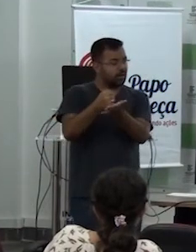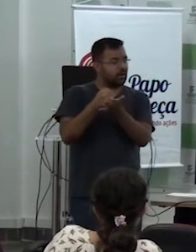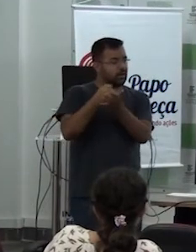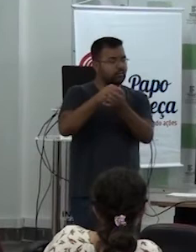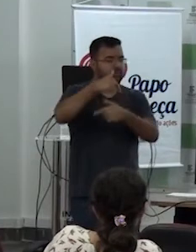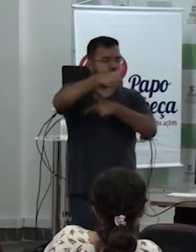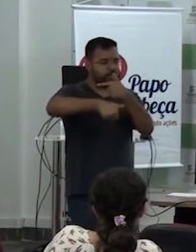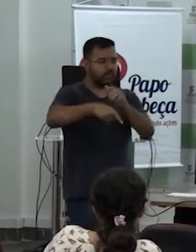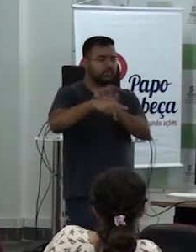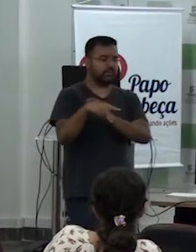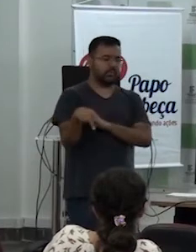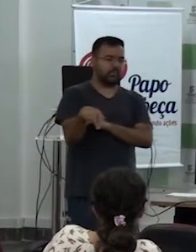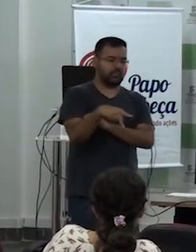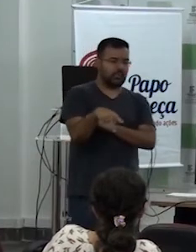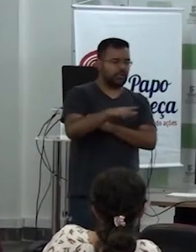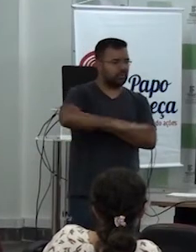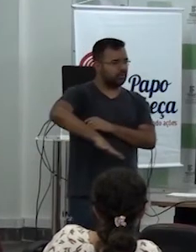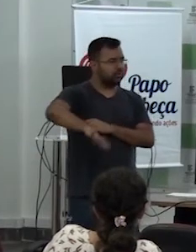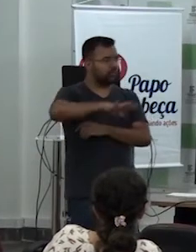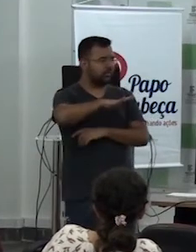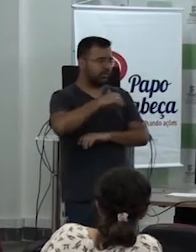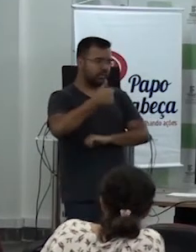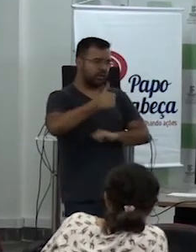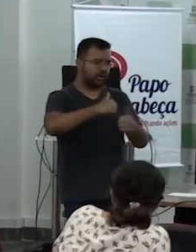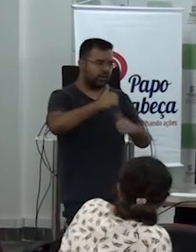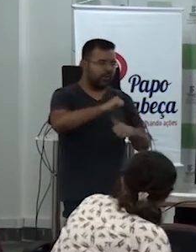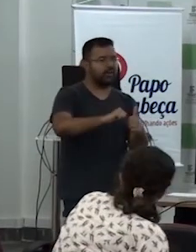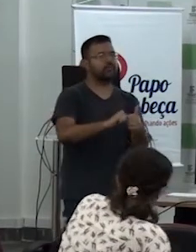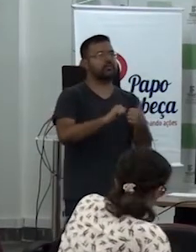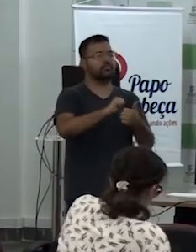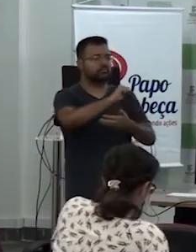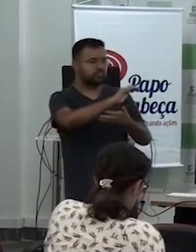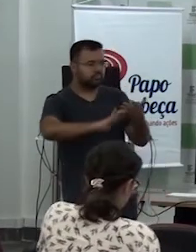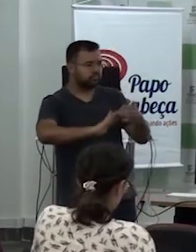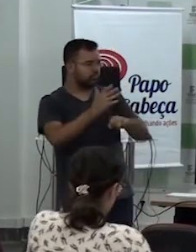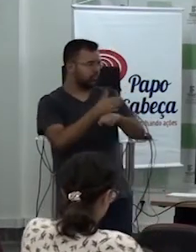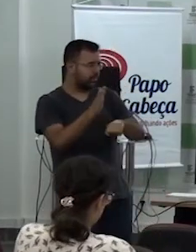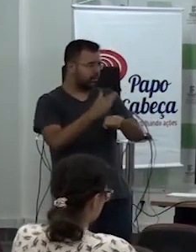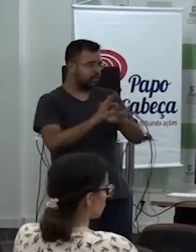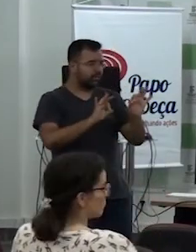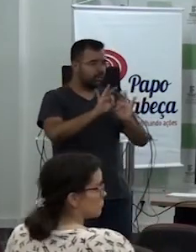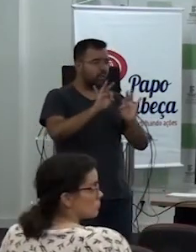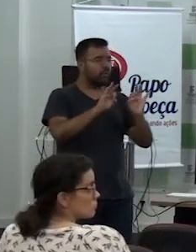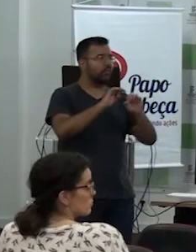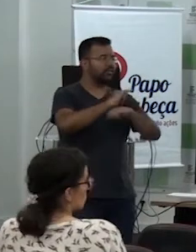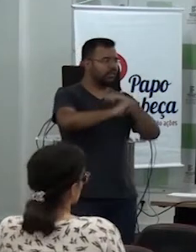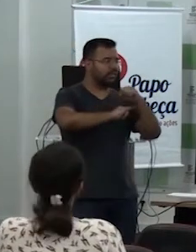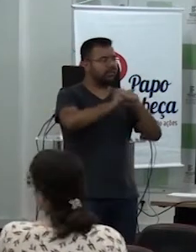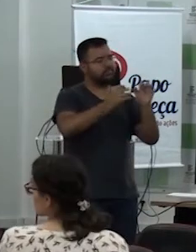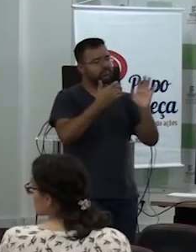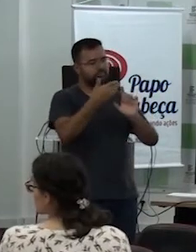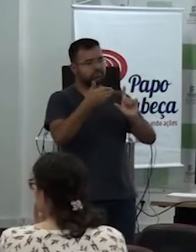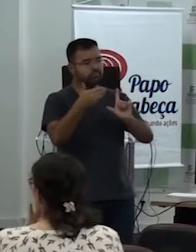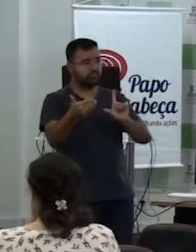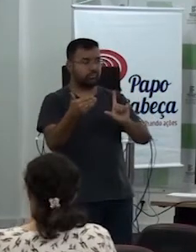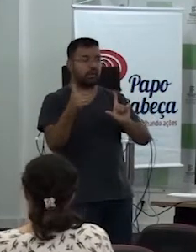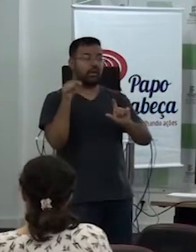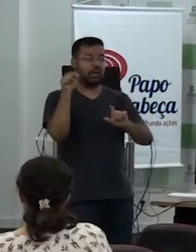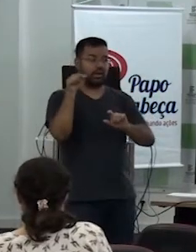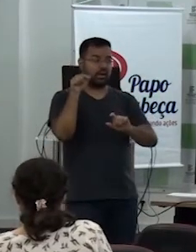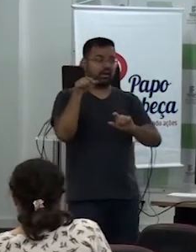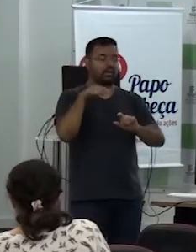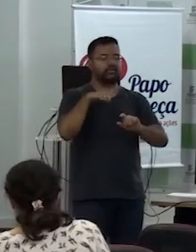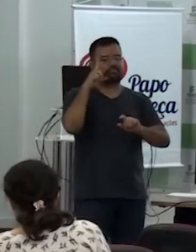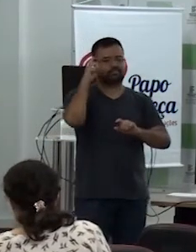trabalho do professor na avaliação de exercícios de programação, dado que é uma atividade muito onerosa, tanto de